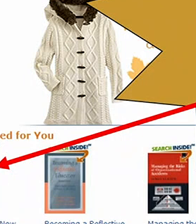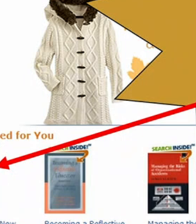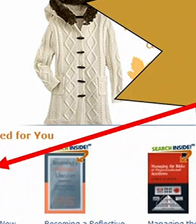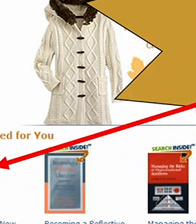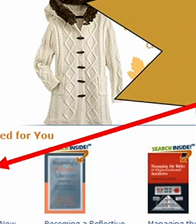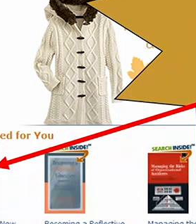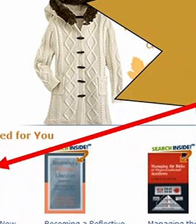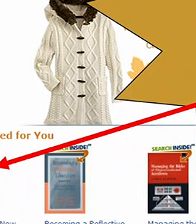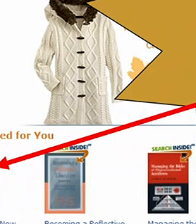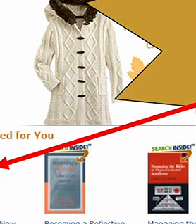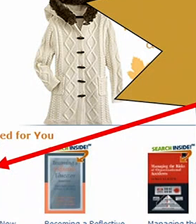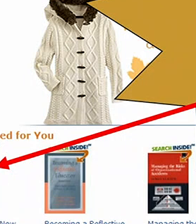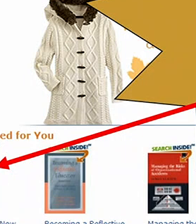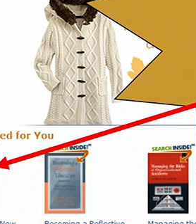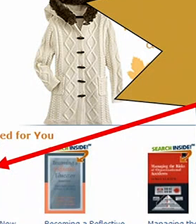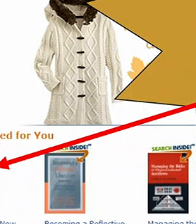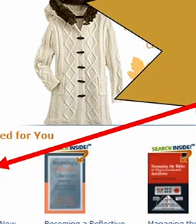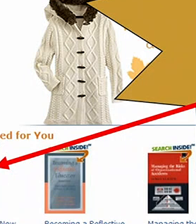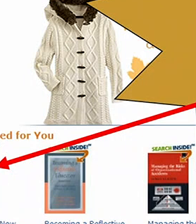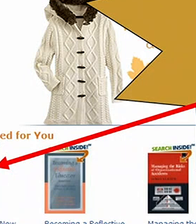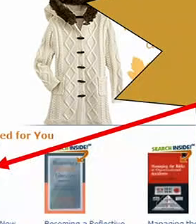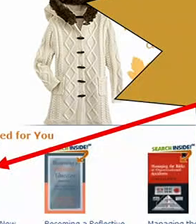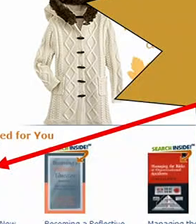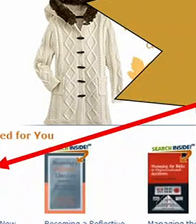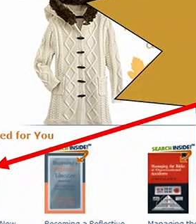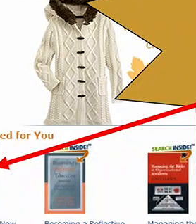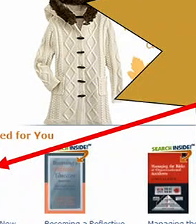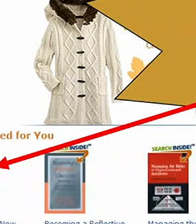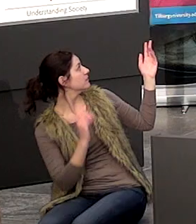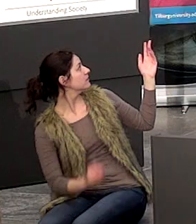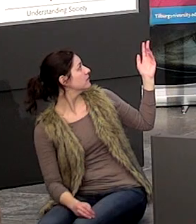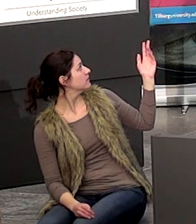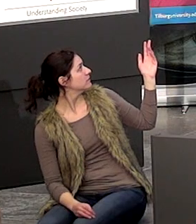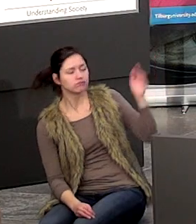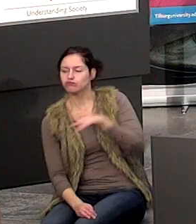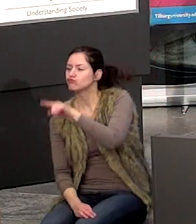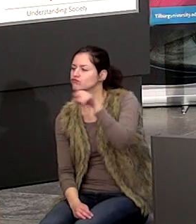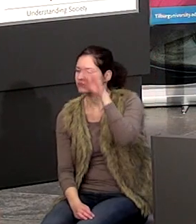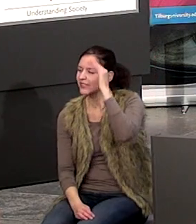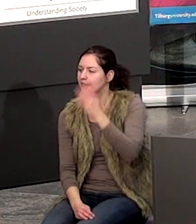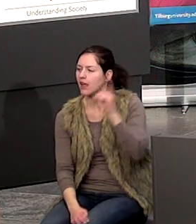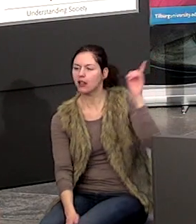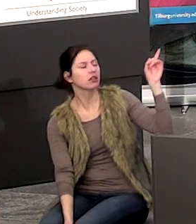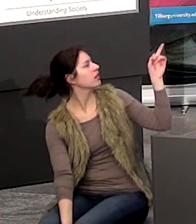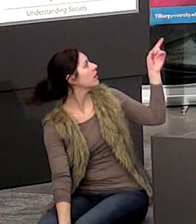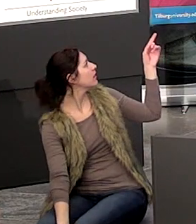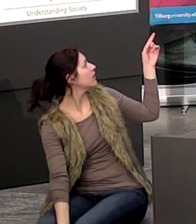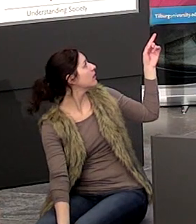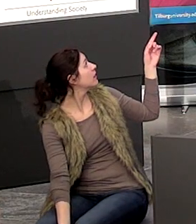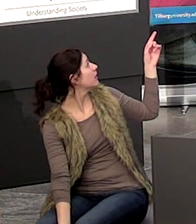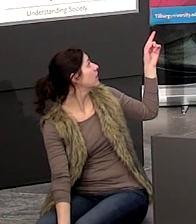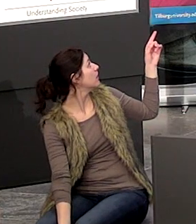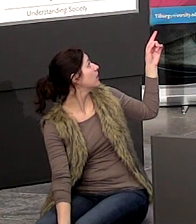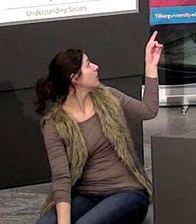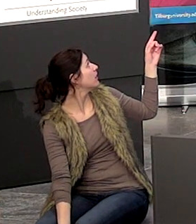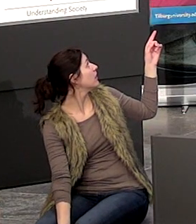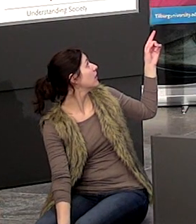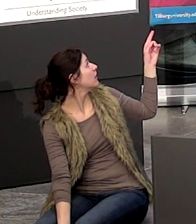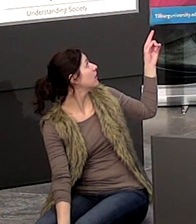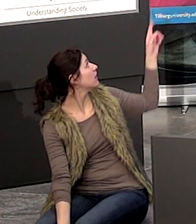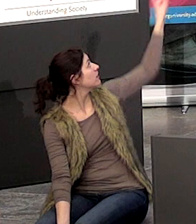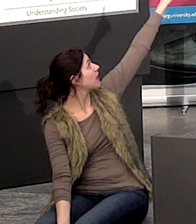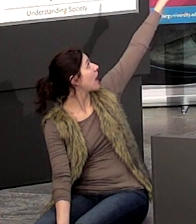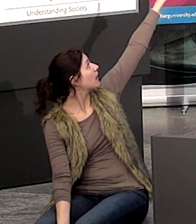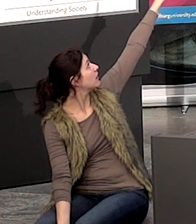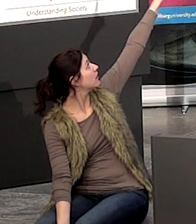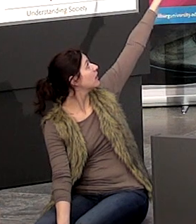weten, oh, dit is Mark Vermeulen. Kijk, hier, even kijken of ik daar met mijn muis naartoe kan gaan. Dat kennen jullie allemaal wel. Hier heb ik een pointer.